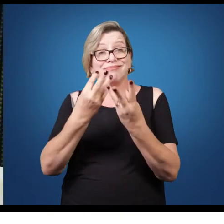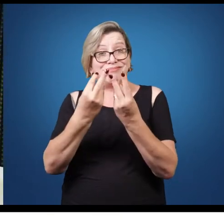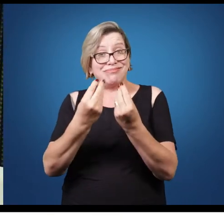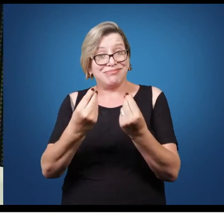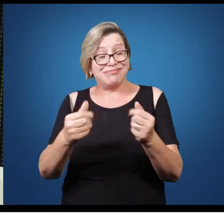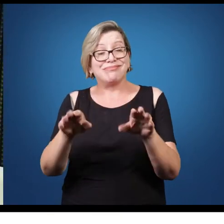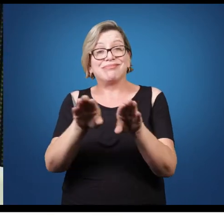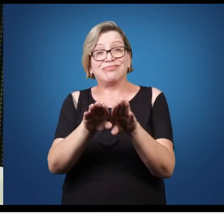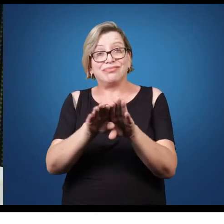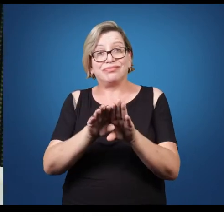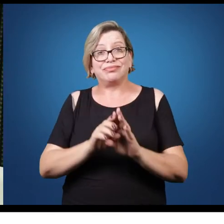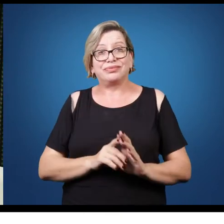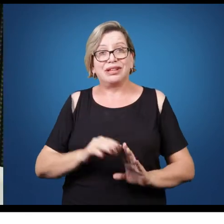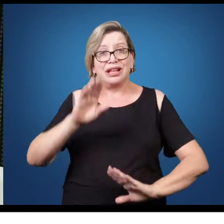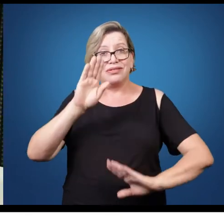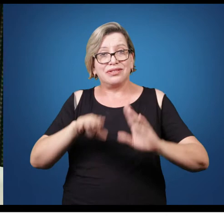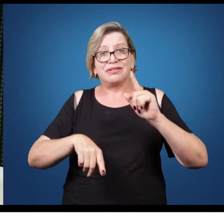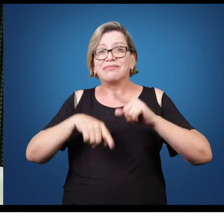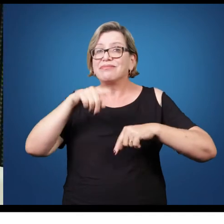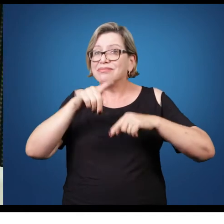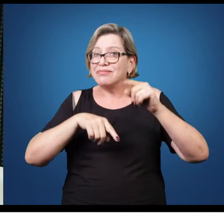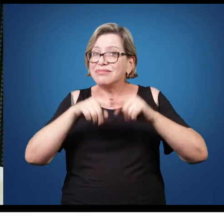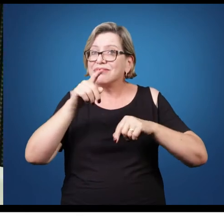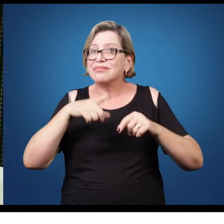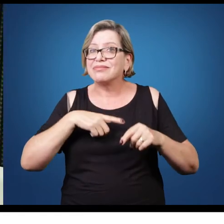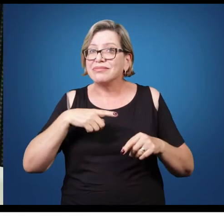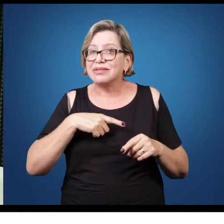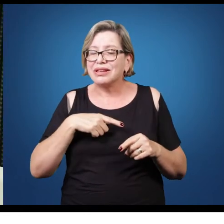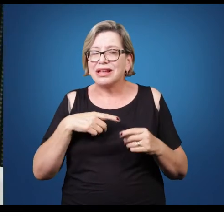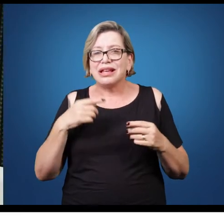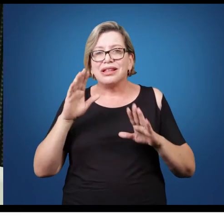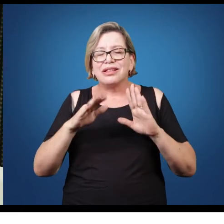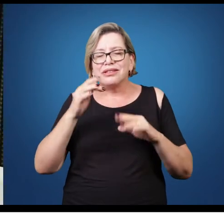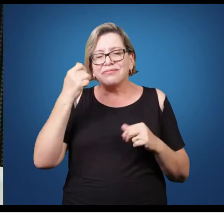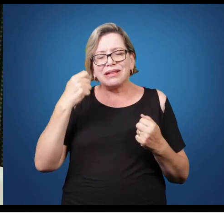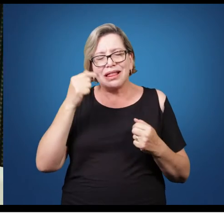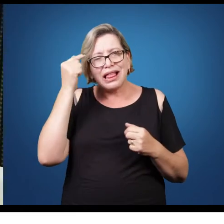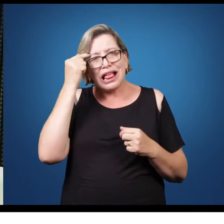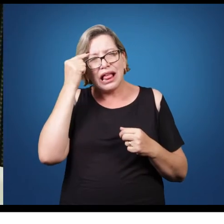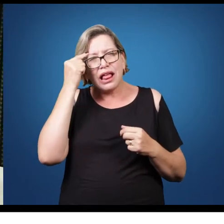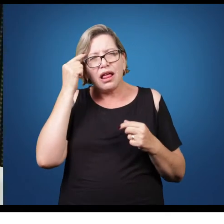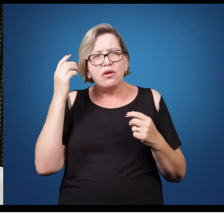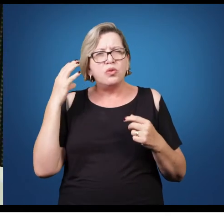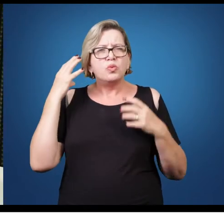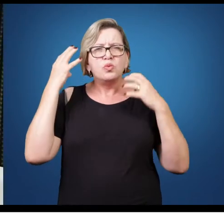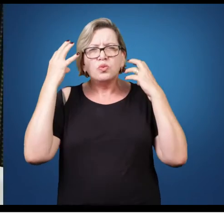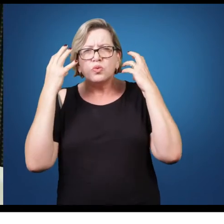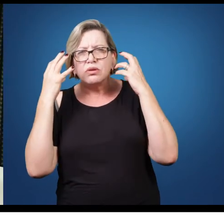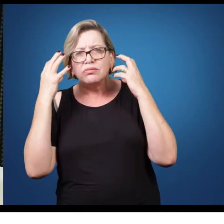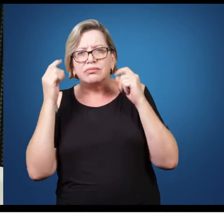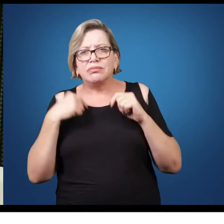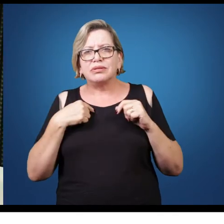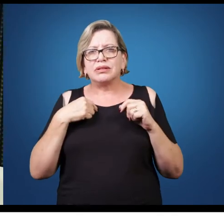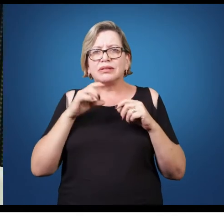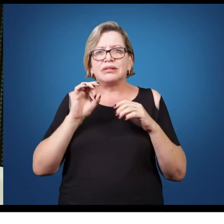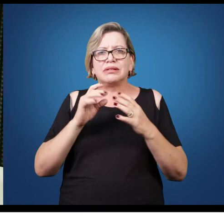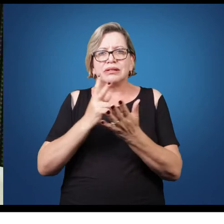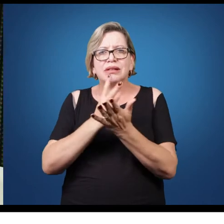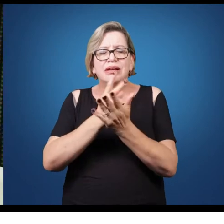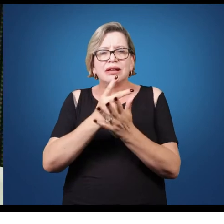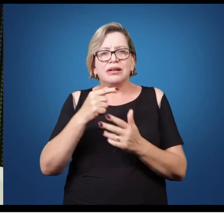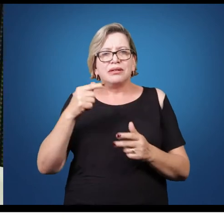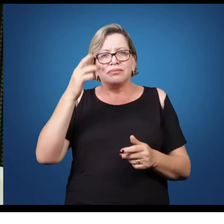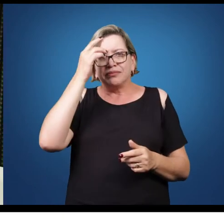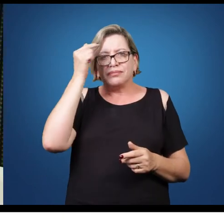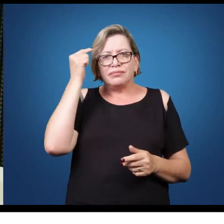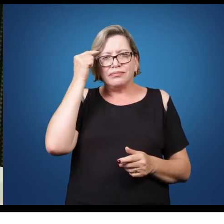conseguir falar olha tem material aqui em outras unidades aqui é você ficar pensando que é só dinheiro é mesmo erro de ficar pensando